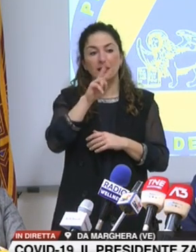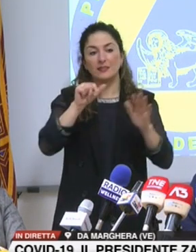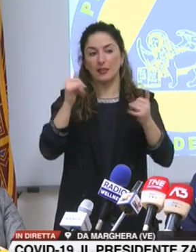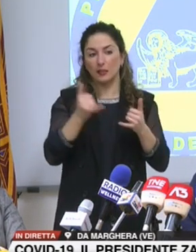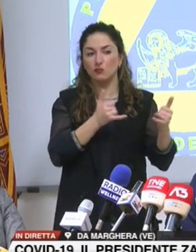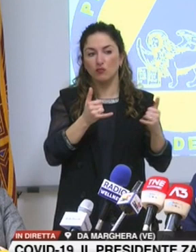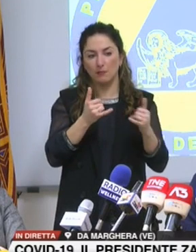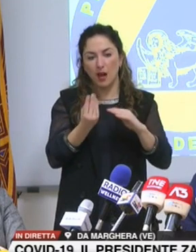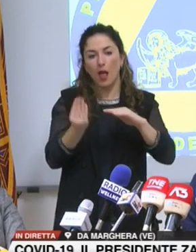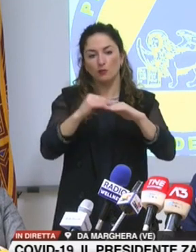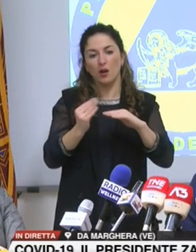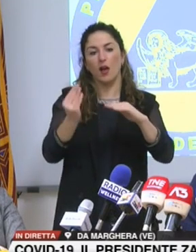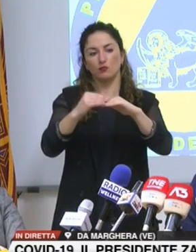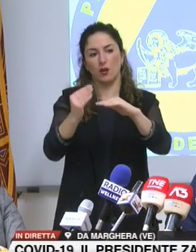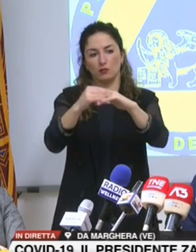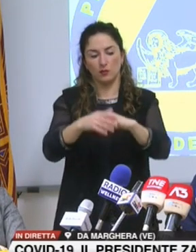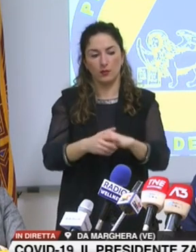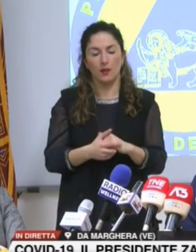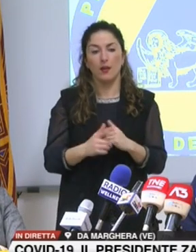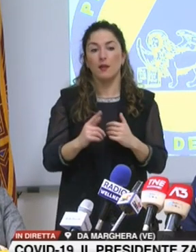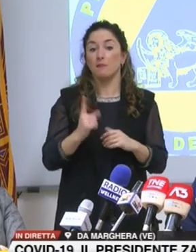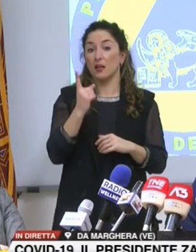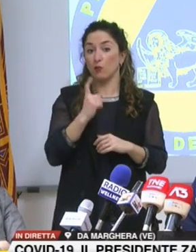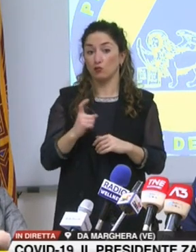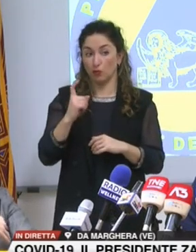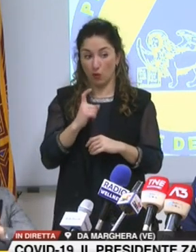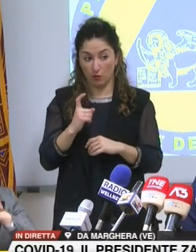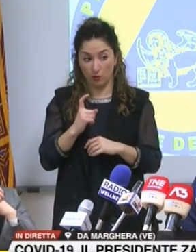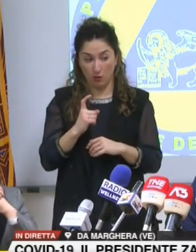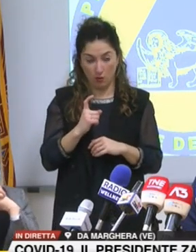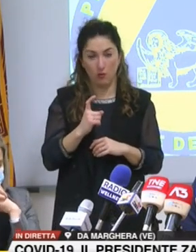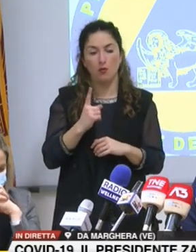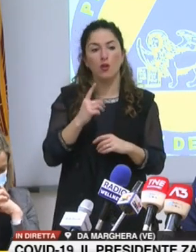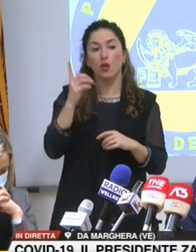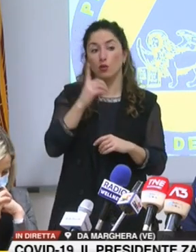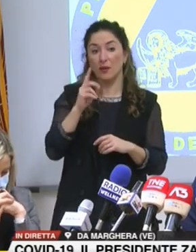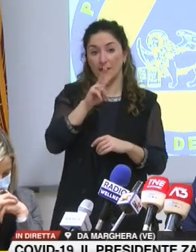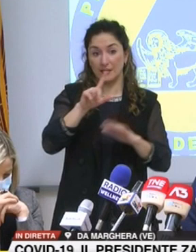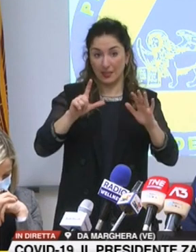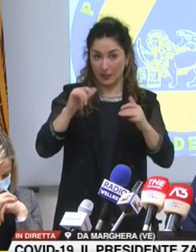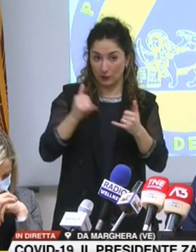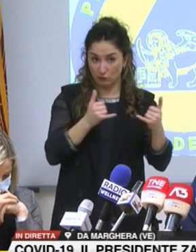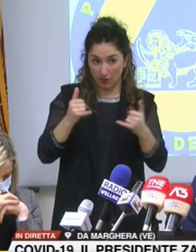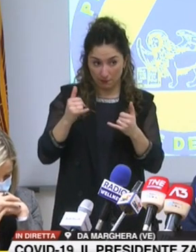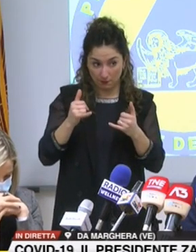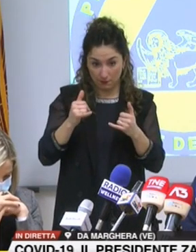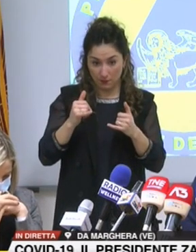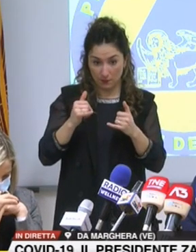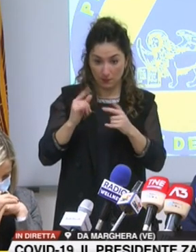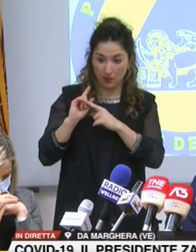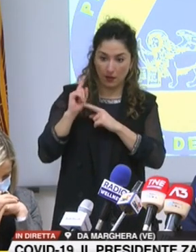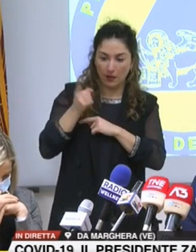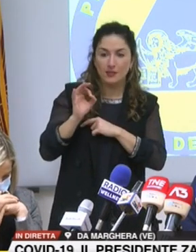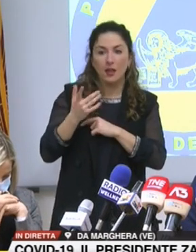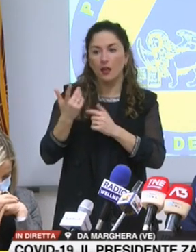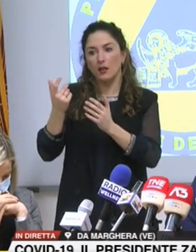dicembre. E ecco, fin dal primo giorno, dal pomeriggio, dalla sera di quella domenica 27 dicembre, se non avessimo avuto un software